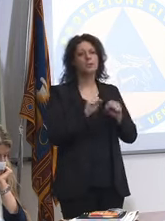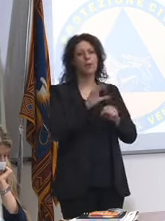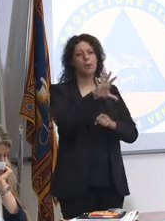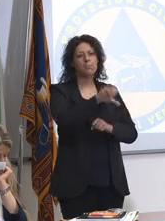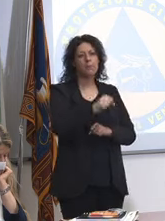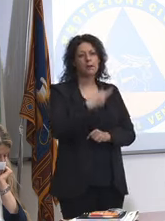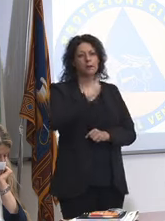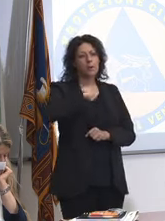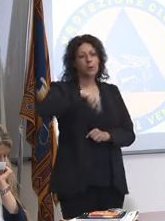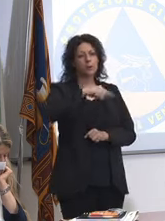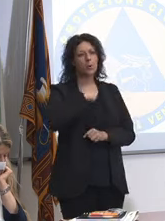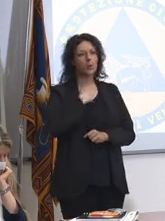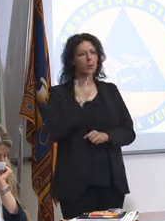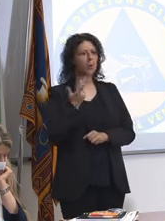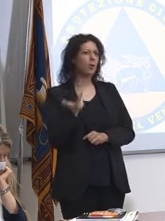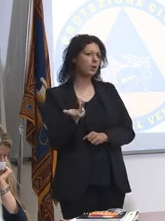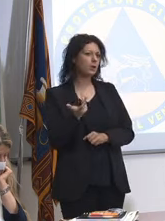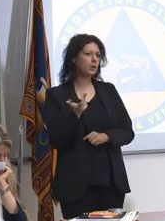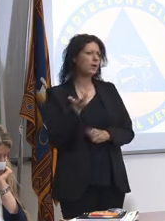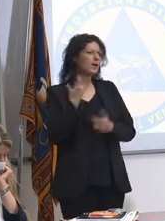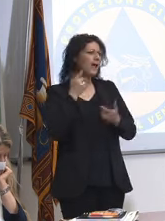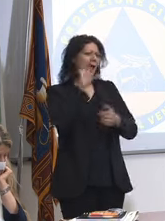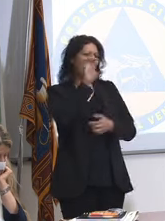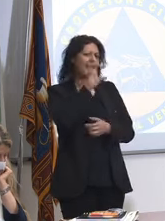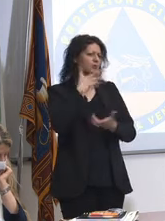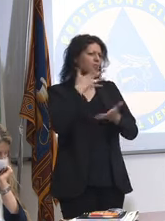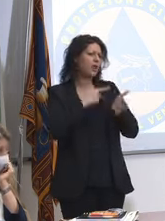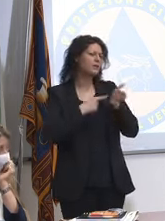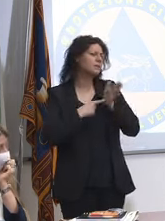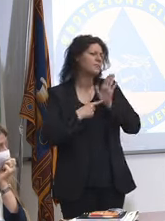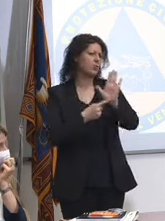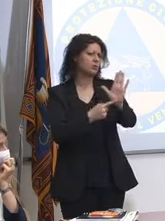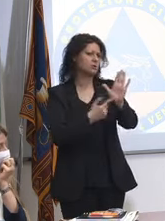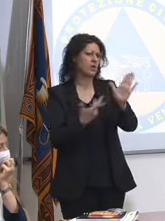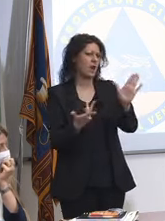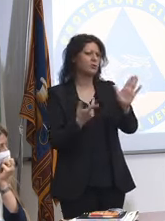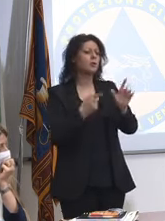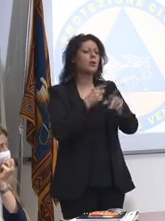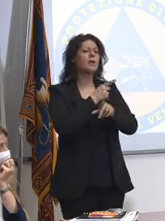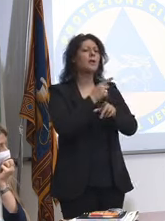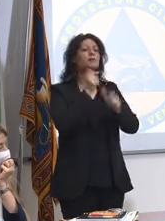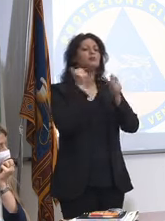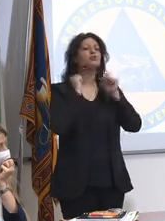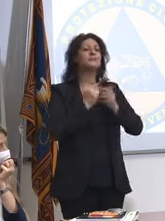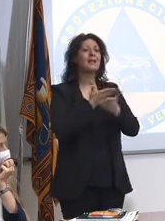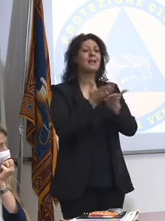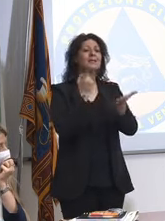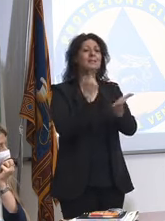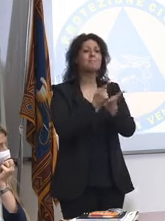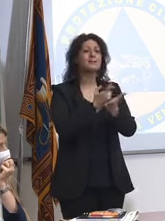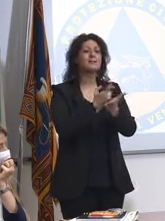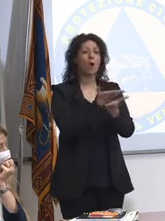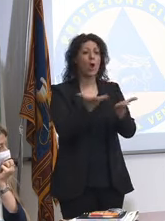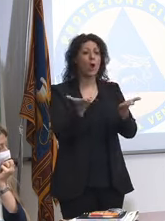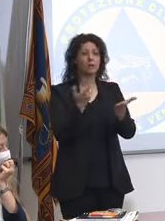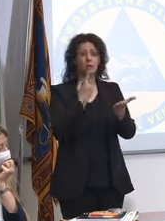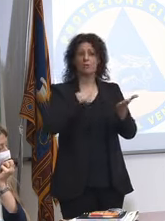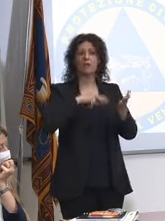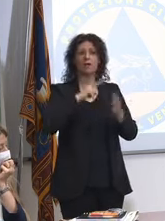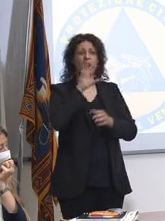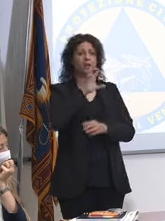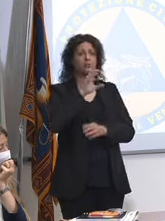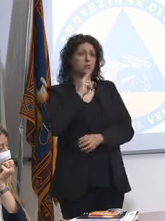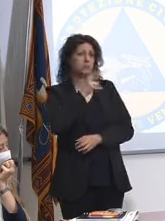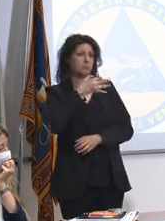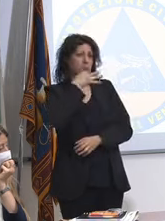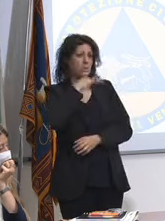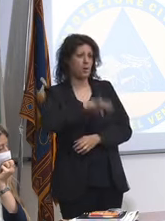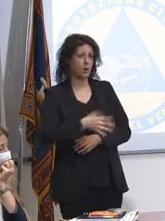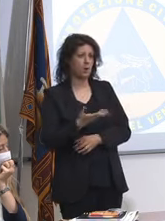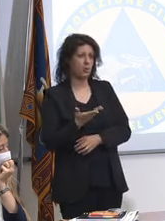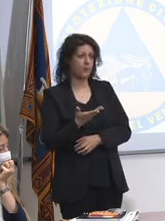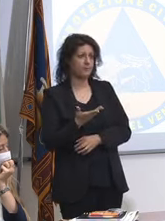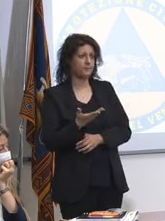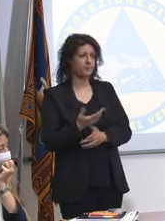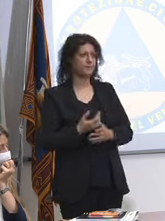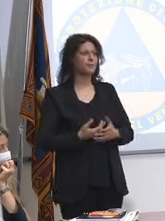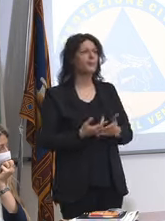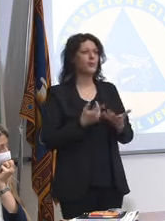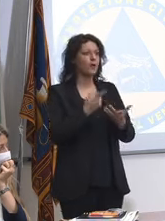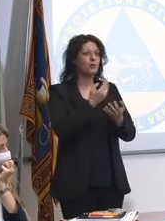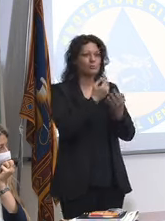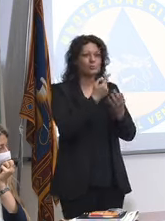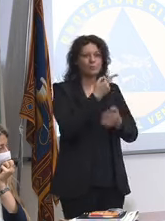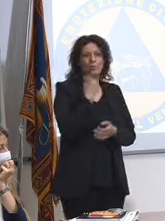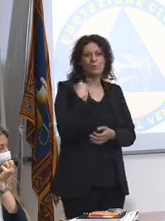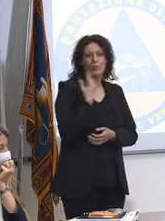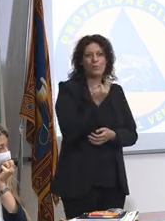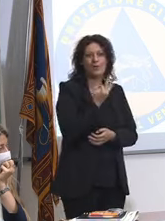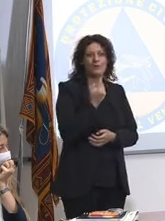essere efficienti rispetto ai bisogni dei cittadini. Tu hai ragione quando dici, insomma, abbiamo capito che ormai il mondo sarà tutto aperto e non accadono due robe in